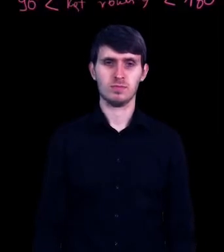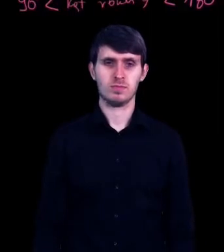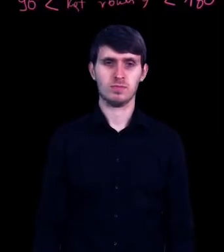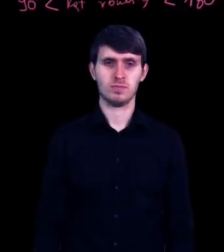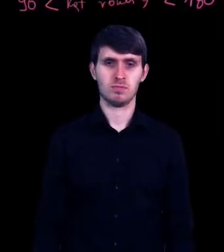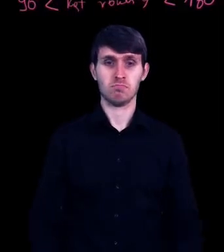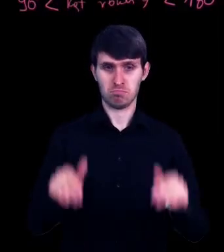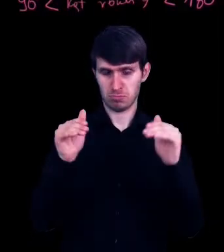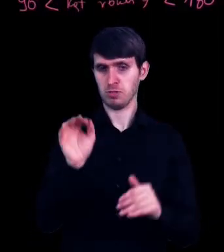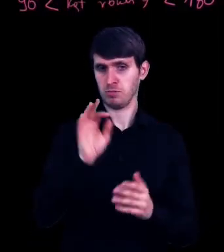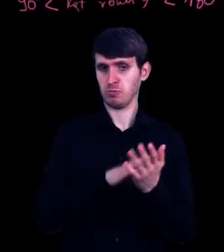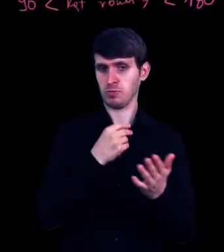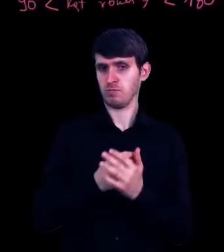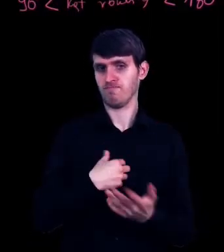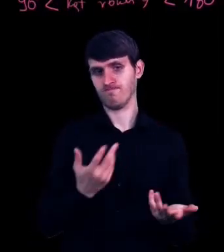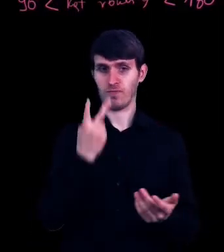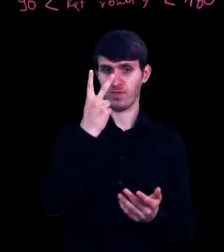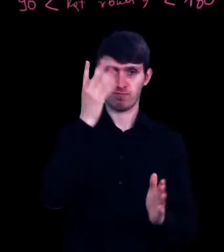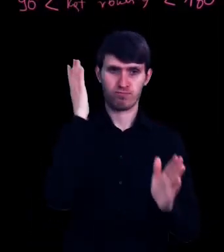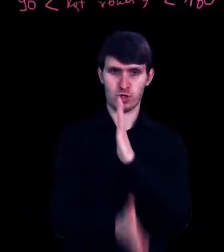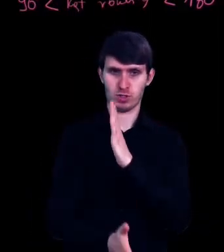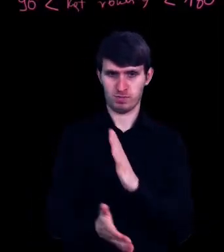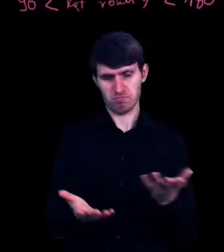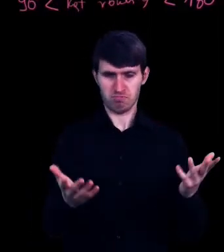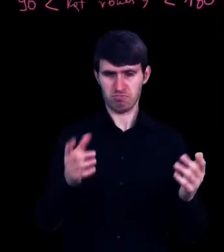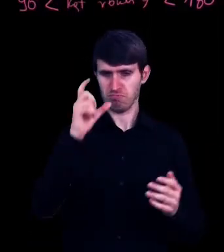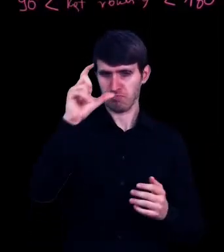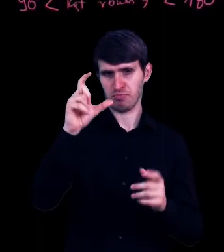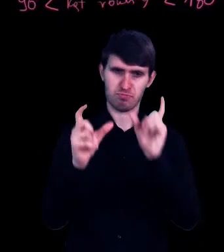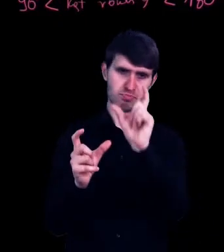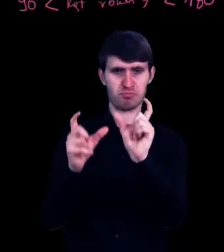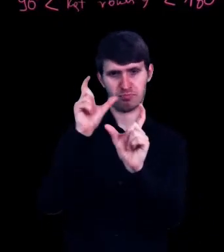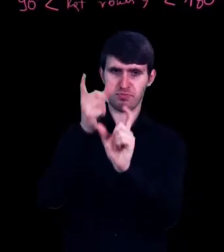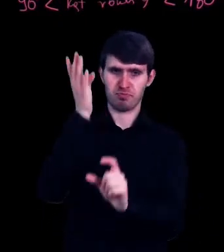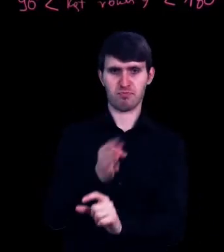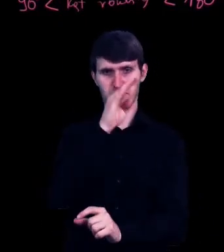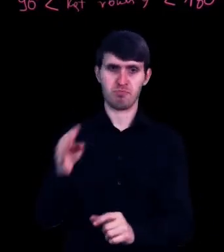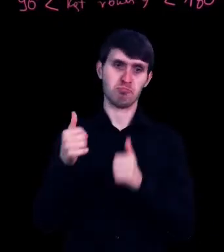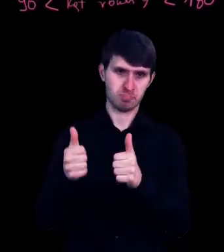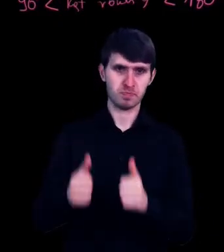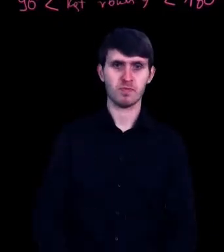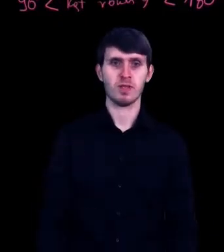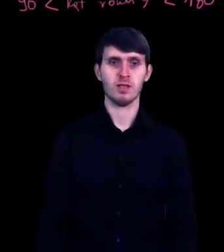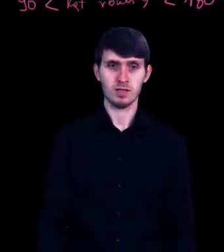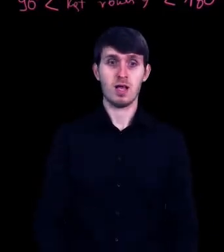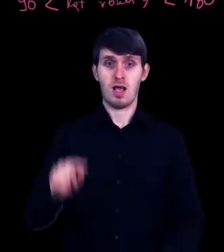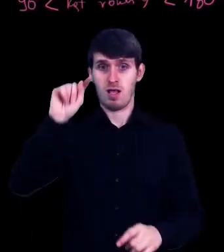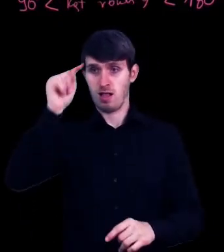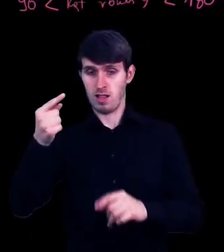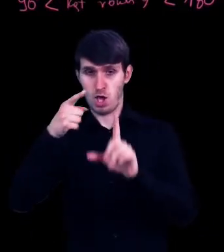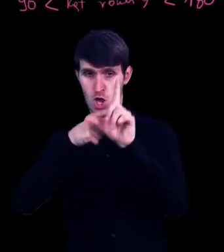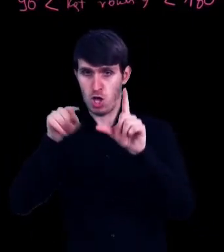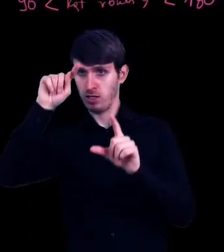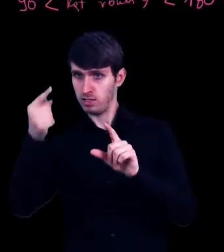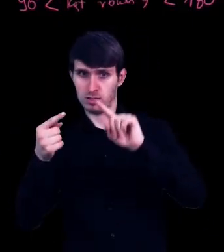kąta rozwartego. Mogę narysować takie dwie proste i wtedy kąt rozwarty to jest ten